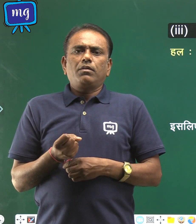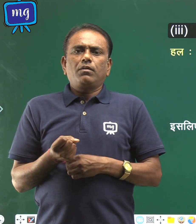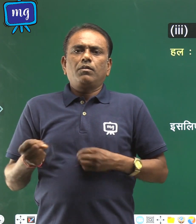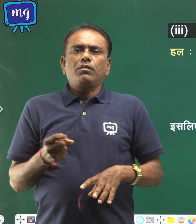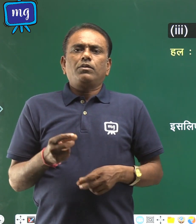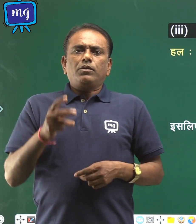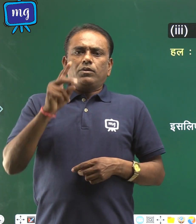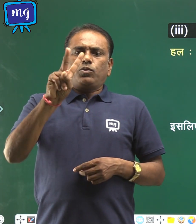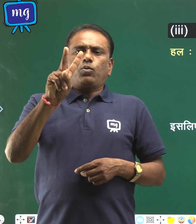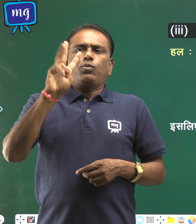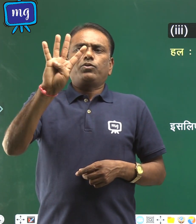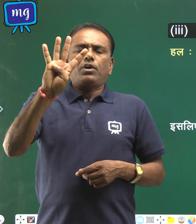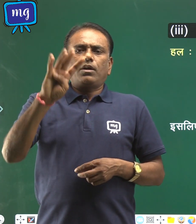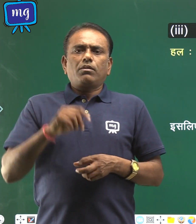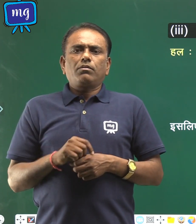24